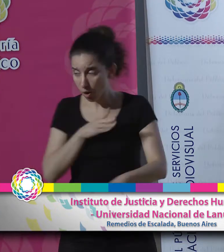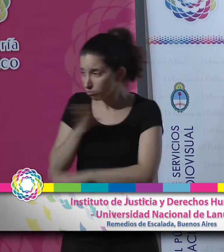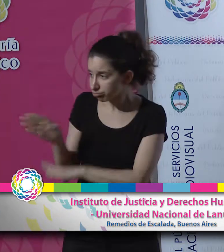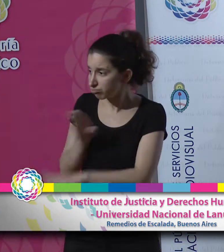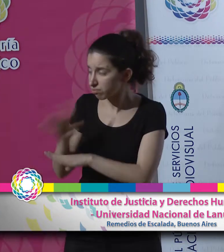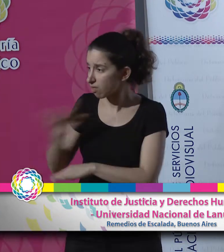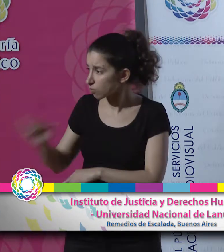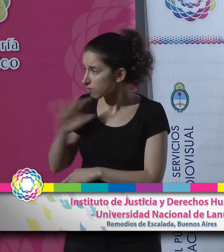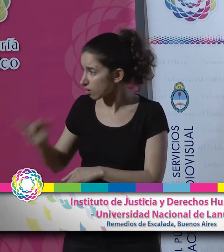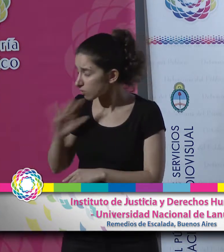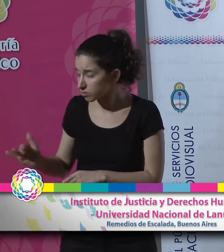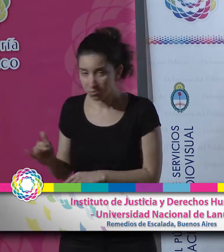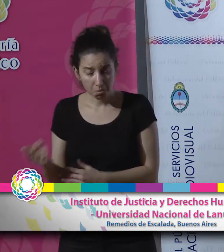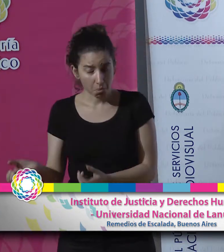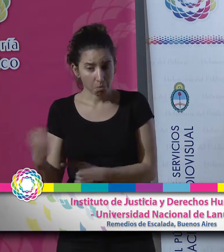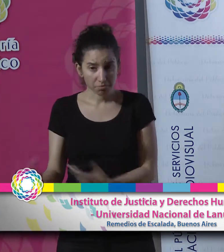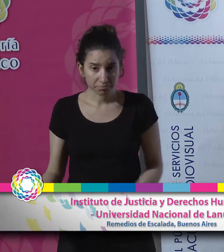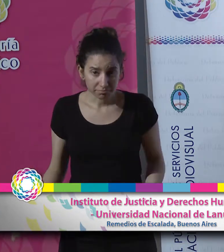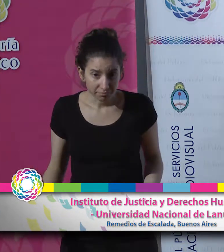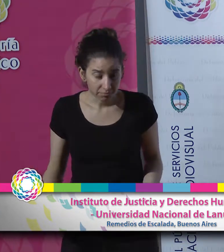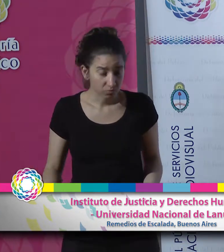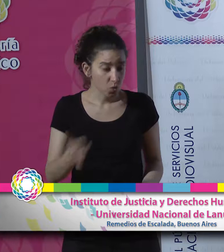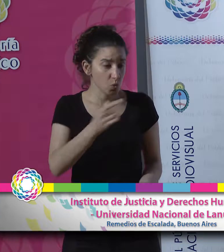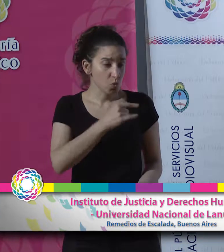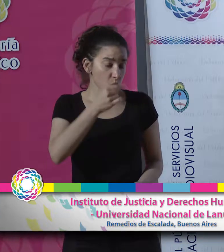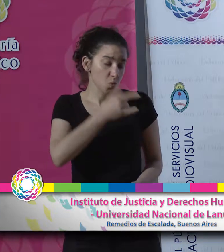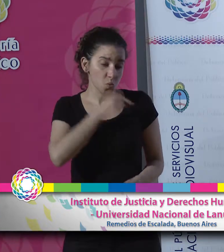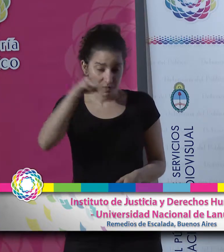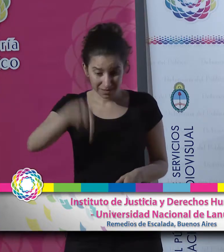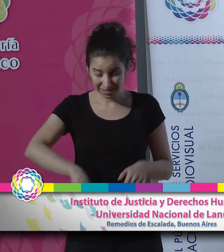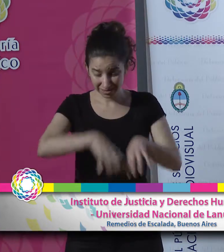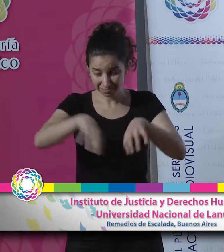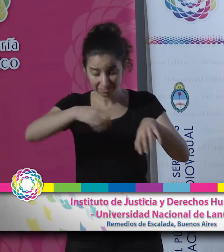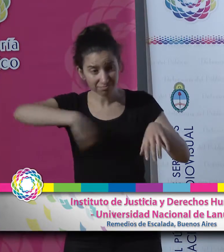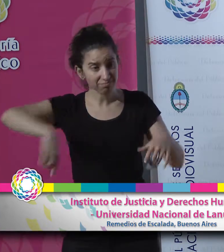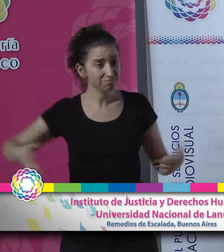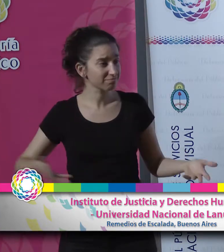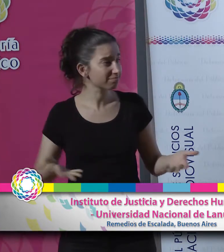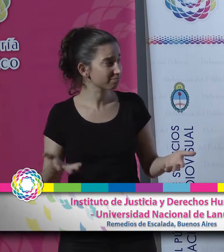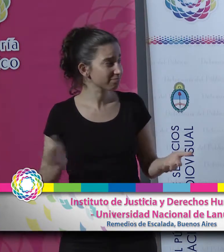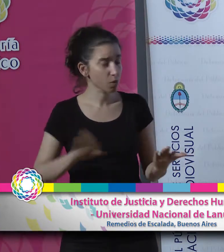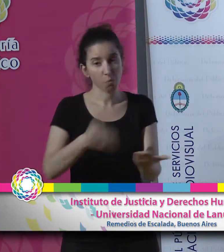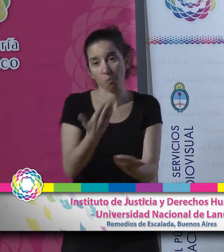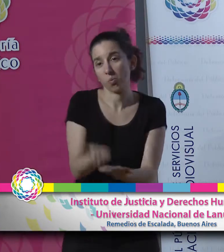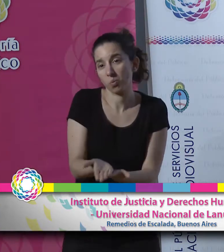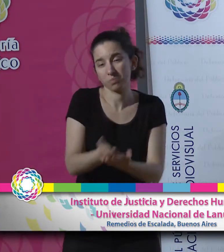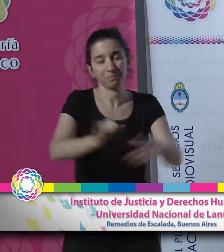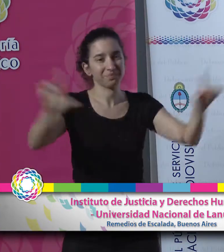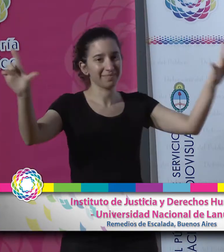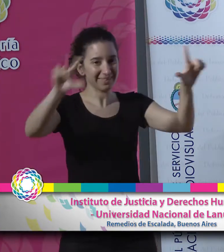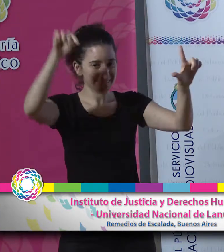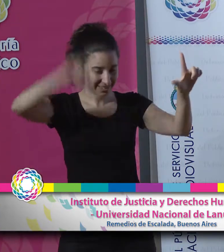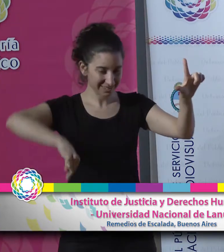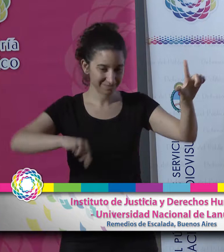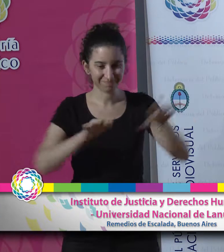mismo tiempo las universidades del sur hemos pensado y pipe he hecho la propuesta de presentar una televisora de las